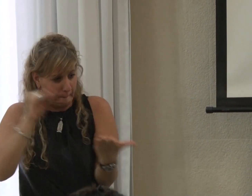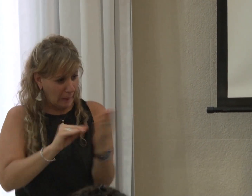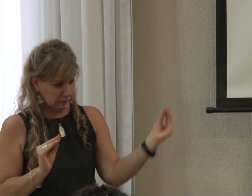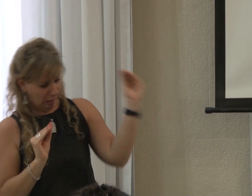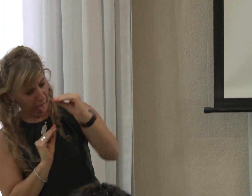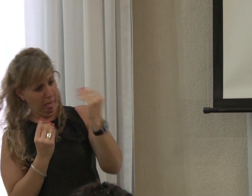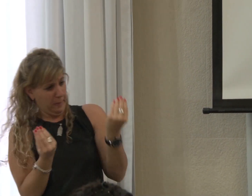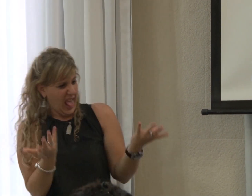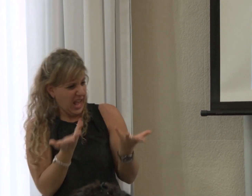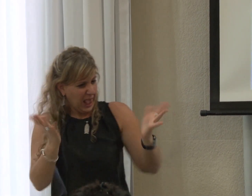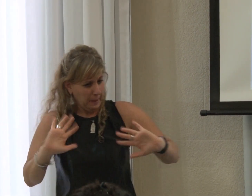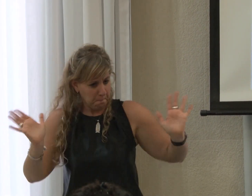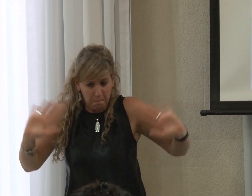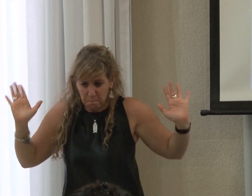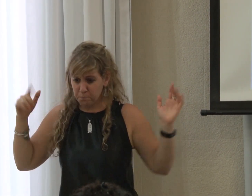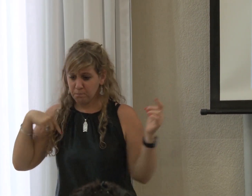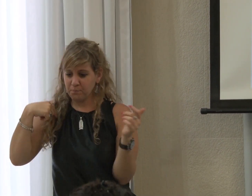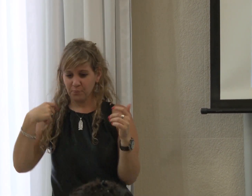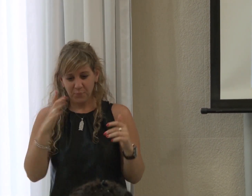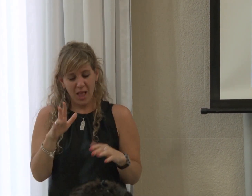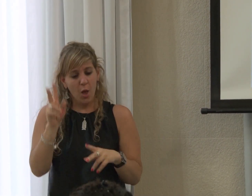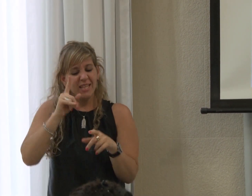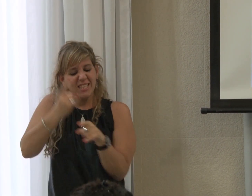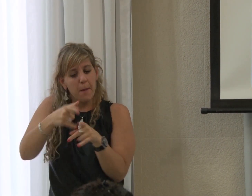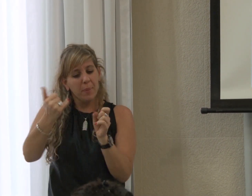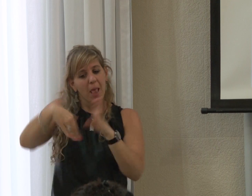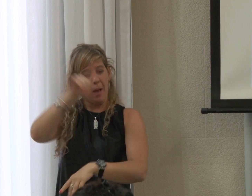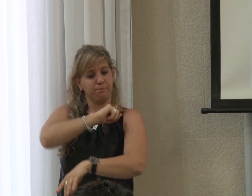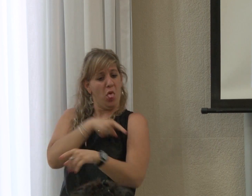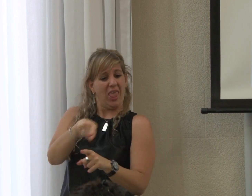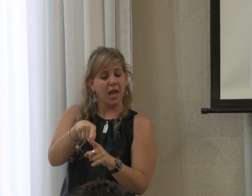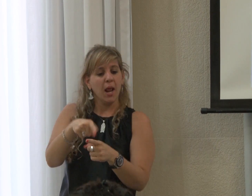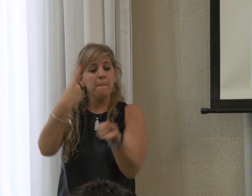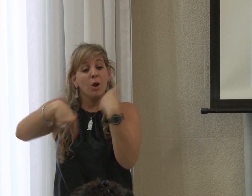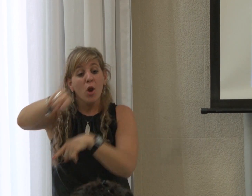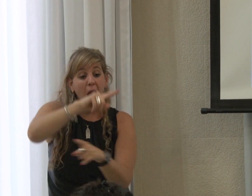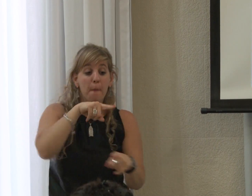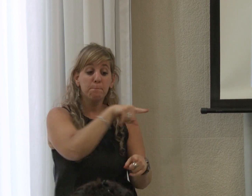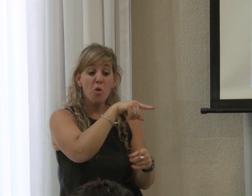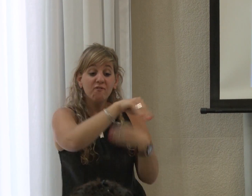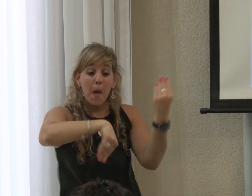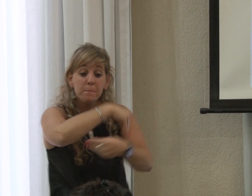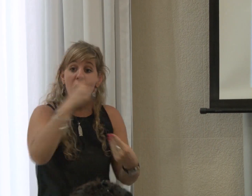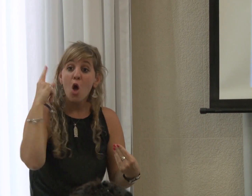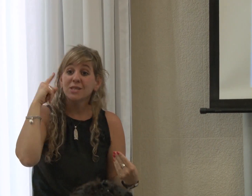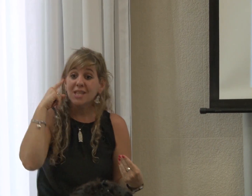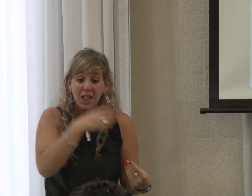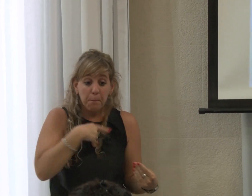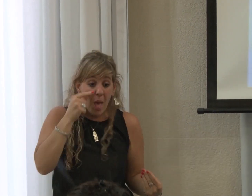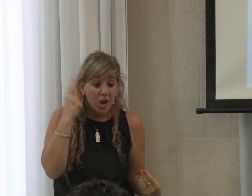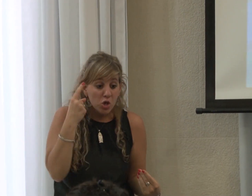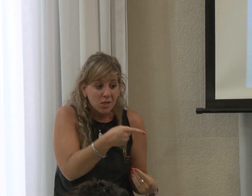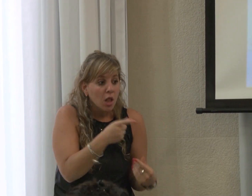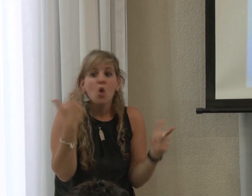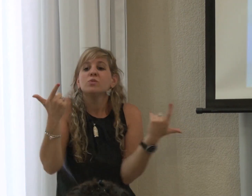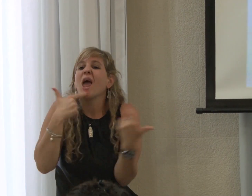sorda estamos tomando fuerza y poder y estamos diciendo, O sea, ya demostramos que este es nuestro idioma, es nuestro propio idioma,